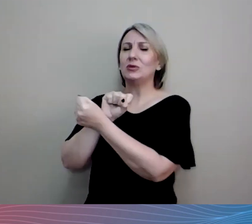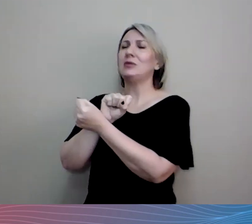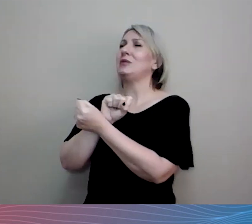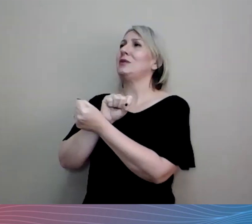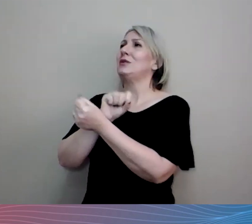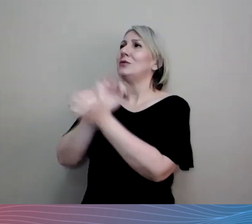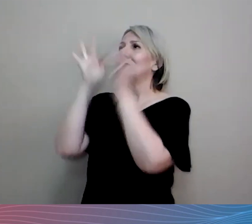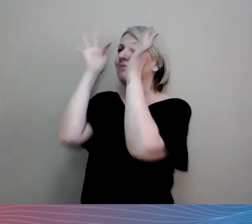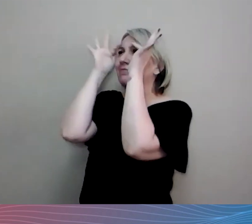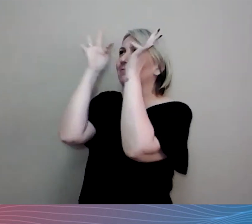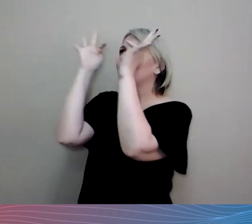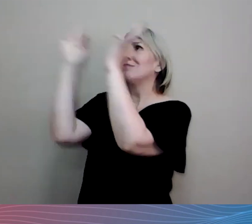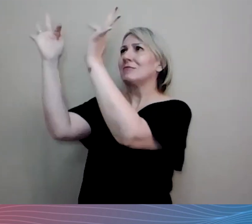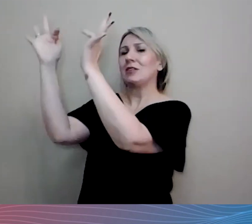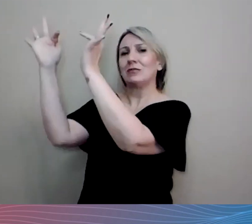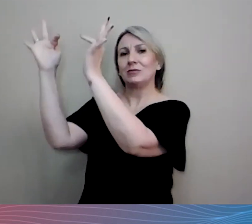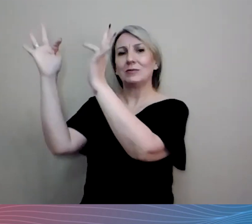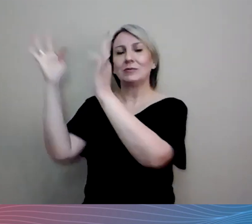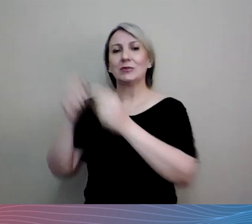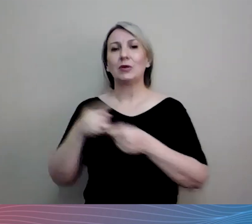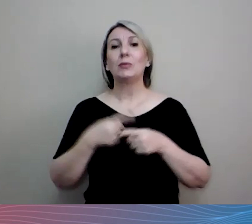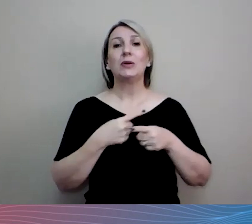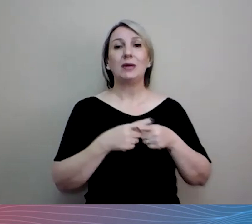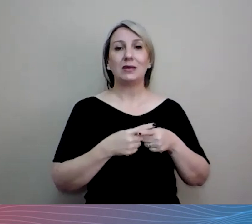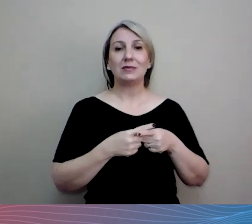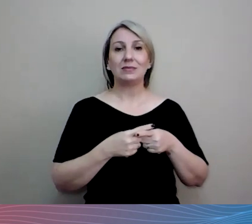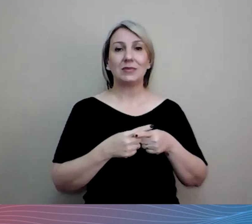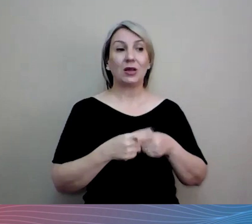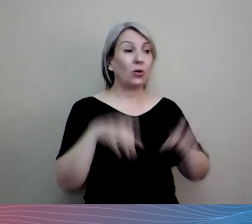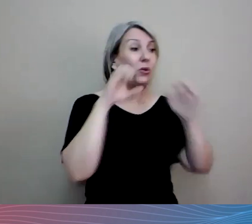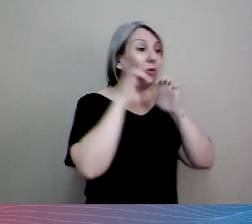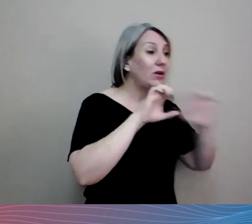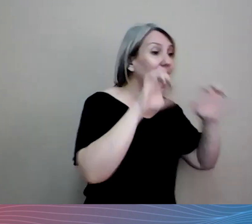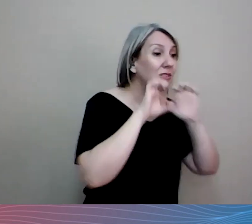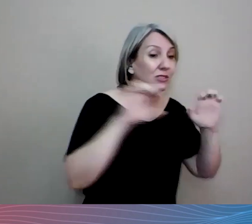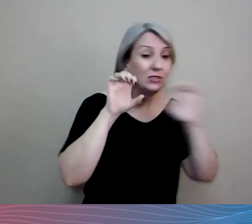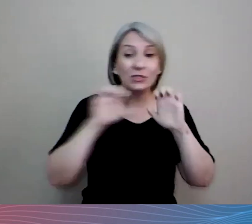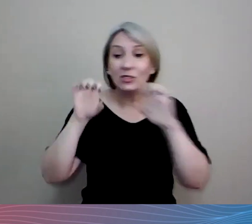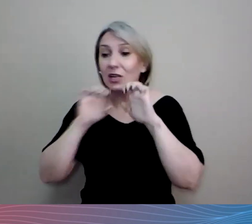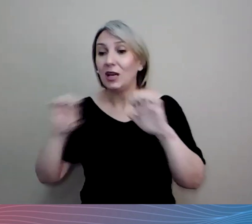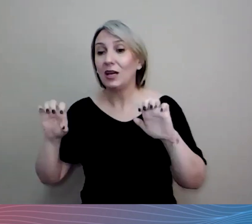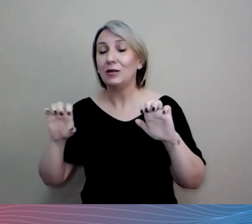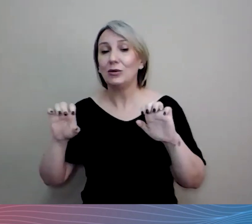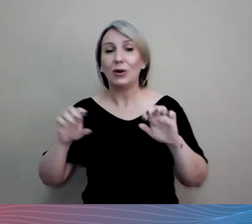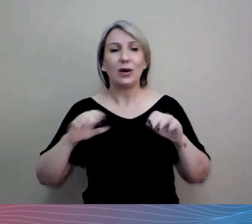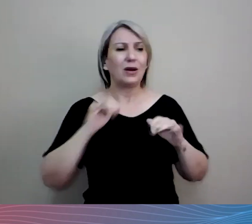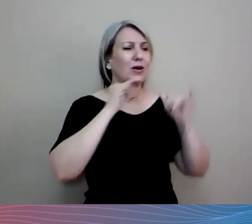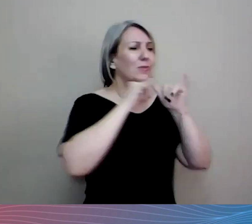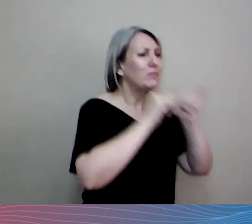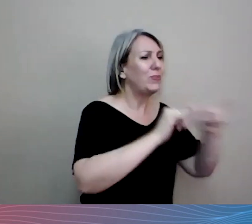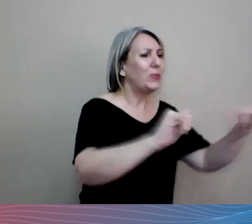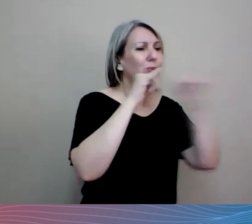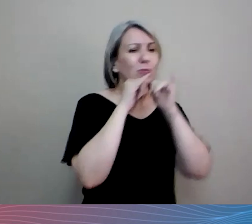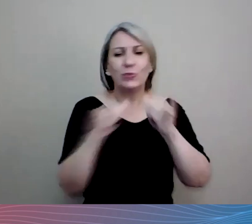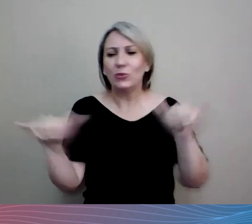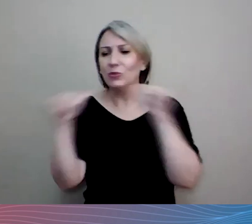causa, para que, né, o evangelho pudesse chegar a nós de uma maneira pura. Graças a Deus chegou.